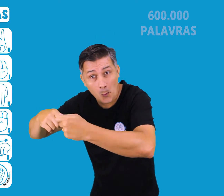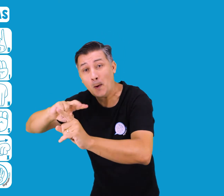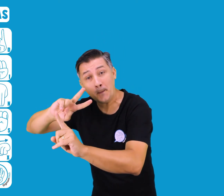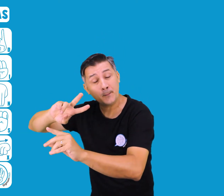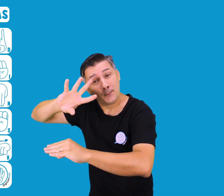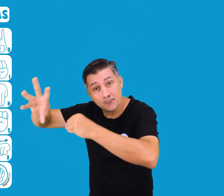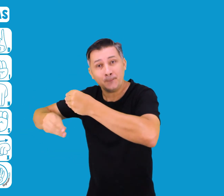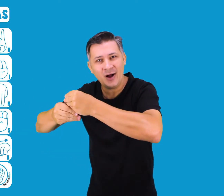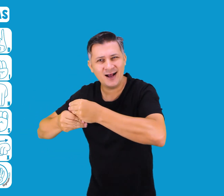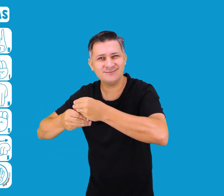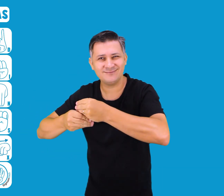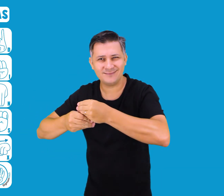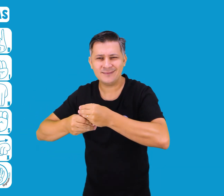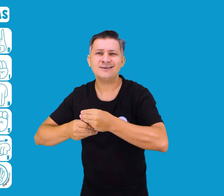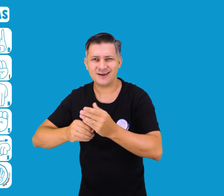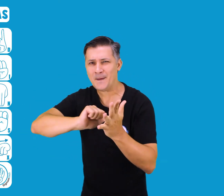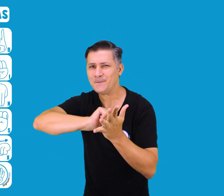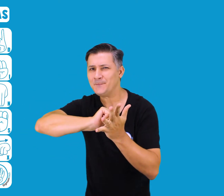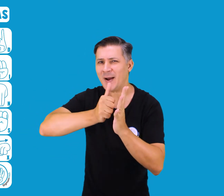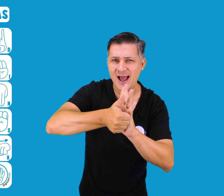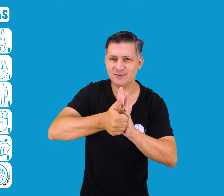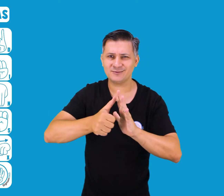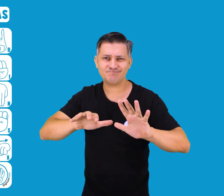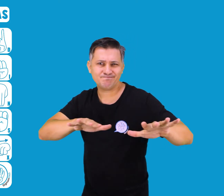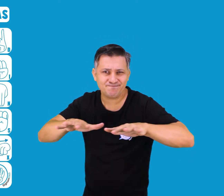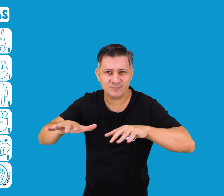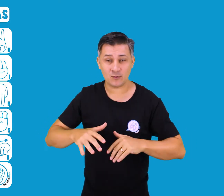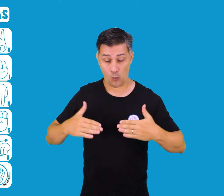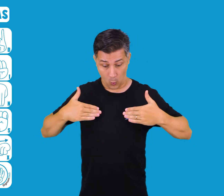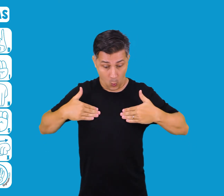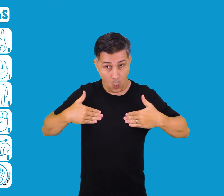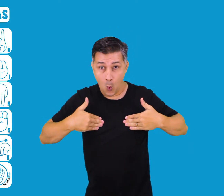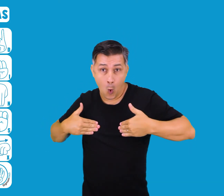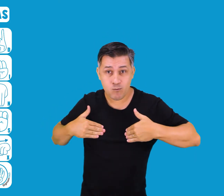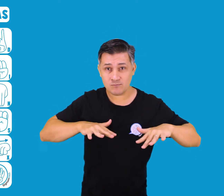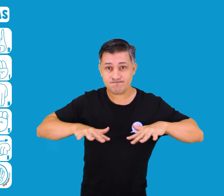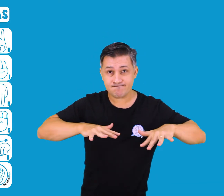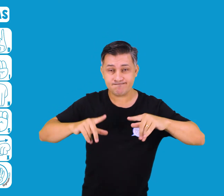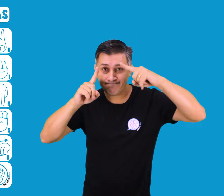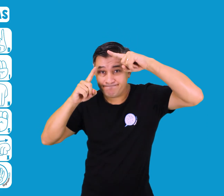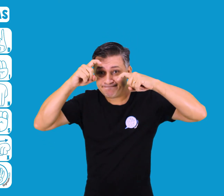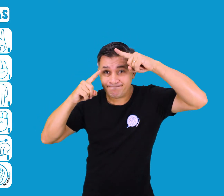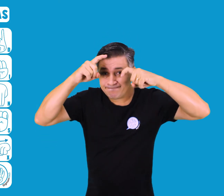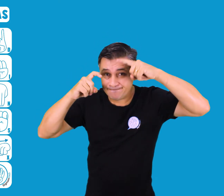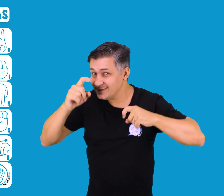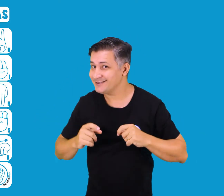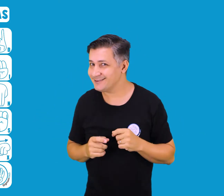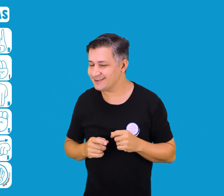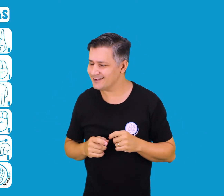língua recorre a outras estratégias comumente chamadas de parâmetros, como o movimento do corpo e as expressões